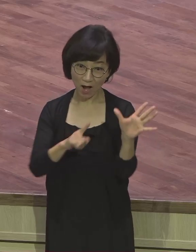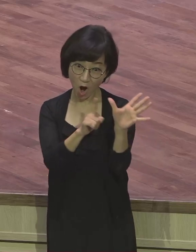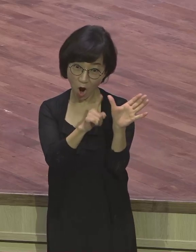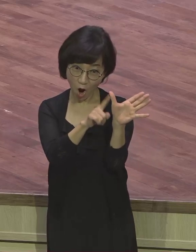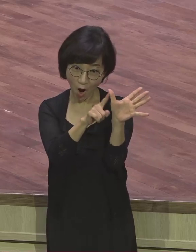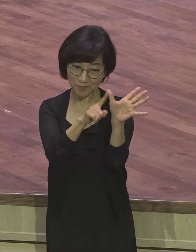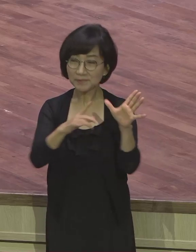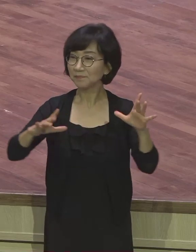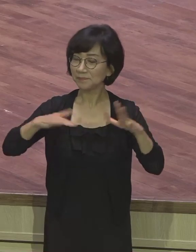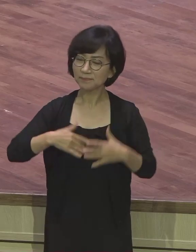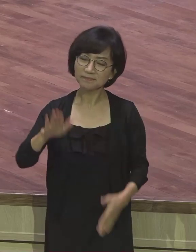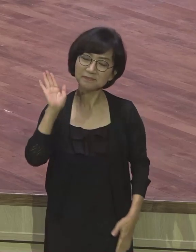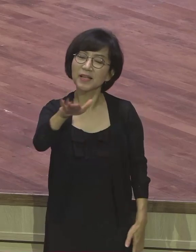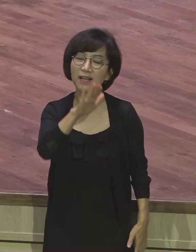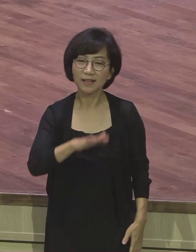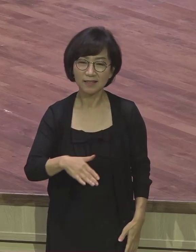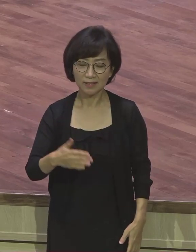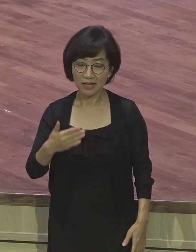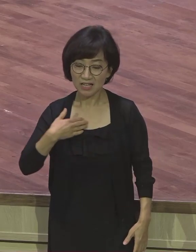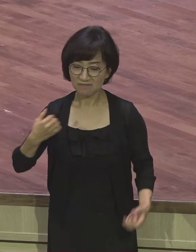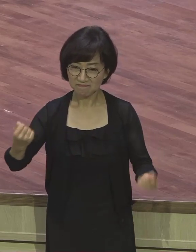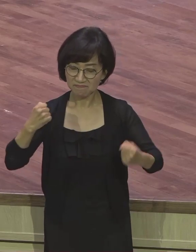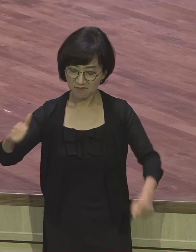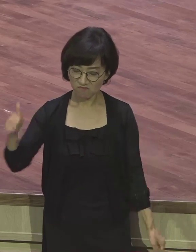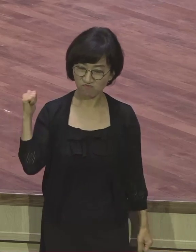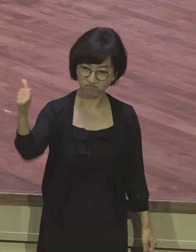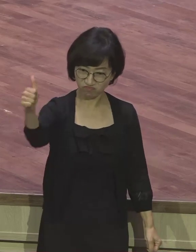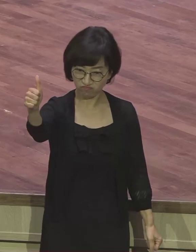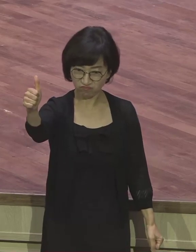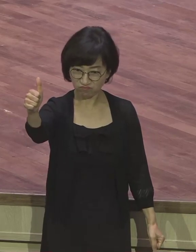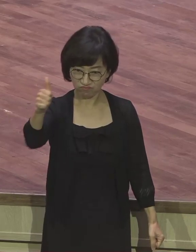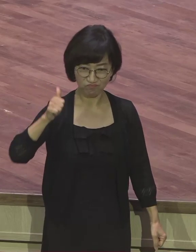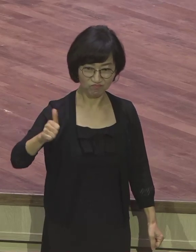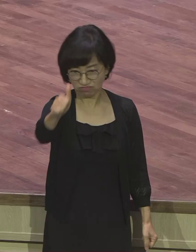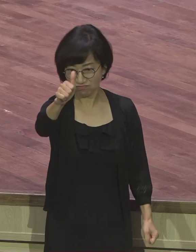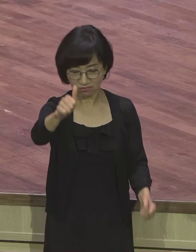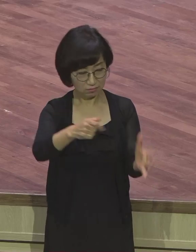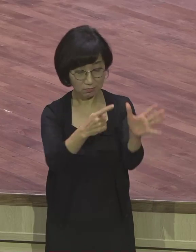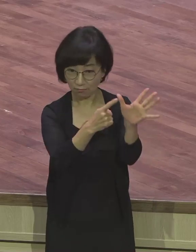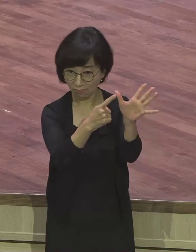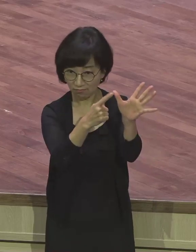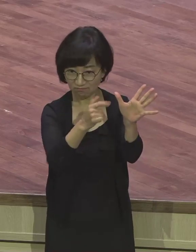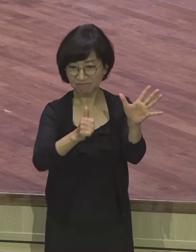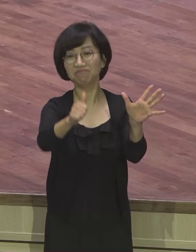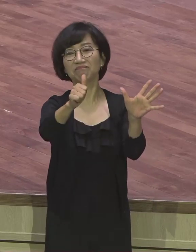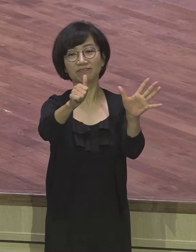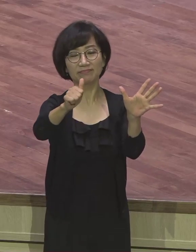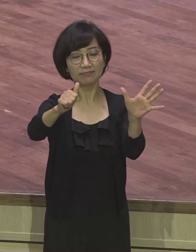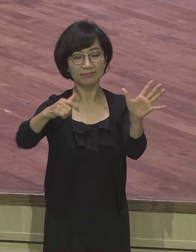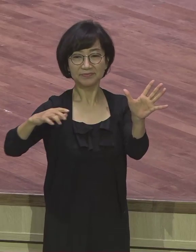엄지손가락이 야 나는 힘이 제일 세. 막 들었어요. 힘이 제일 세.